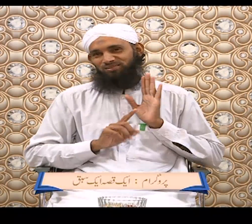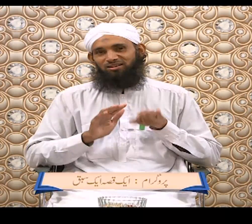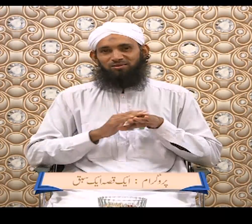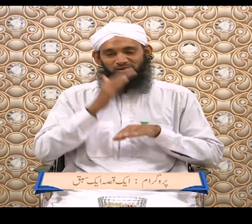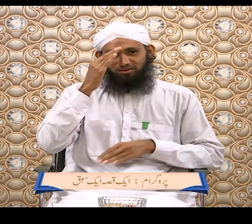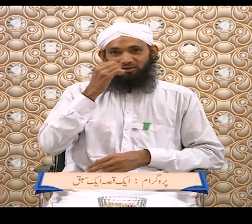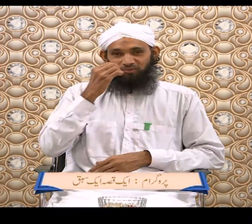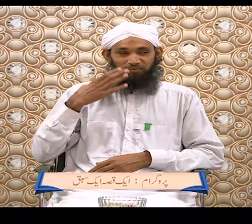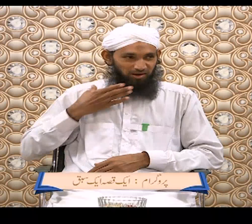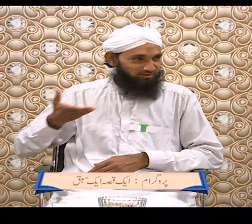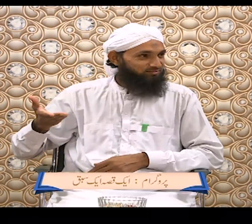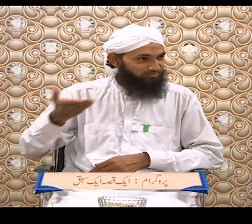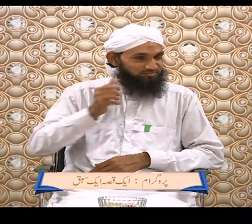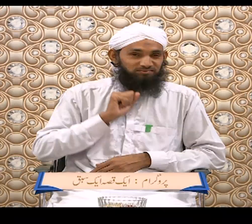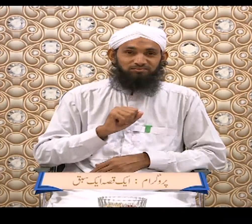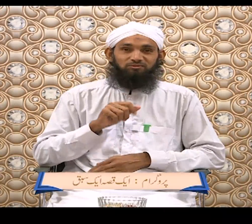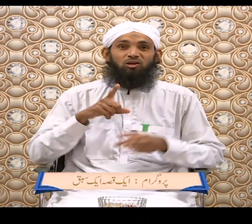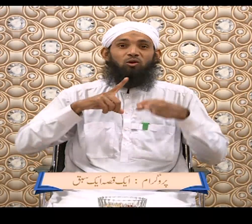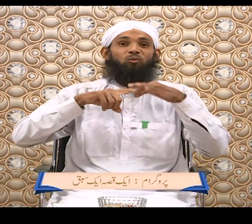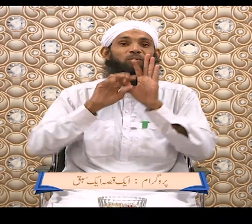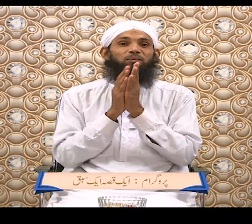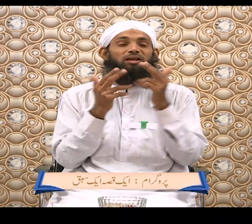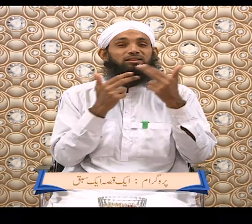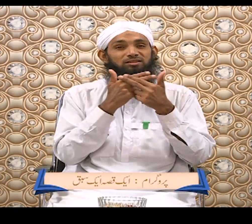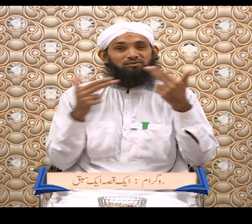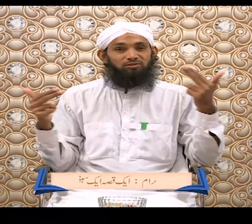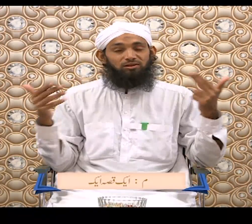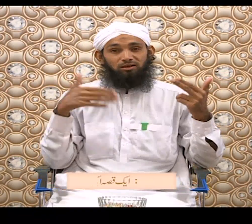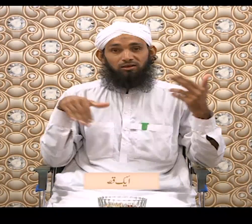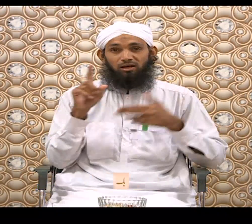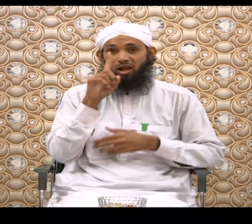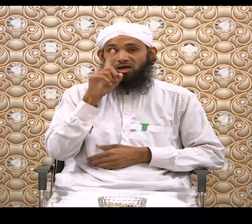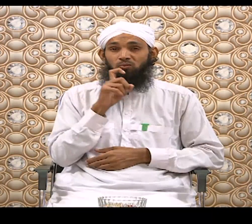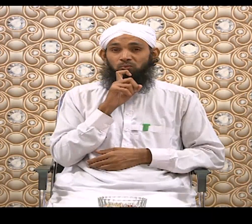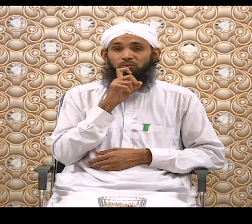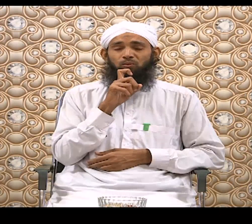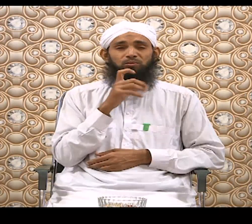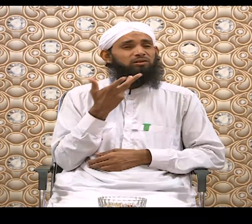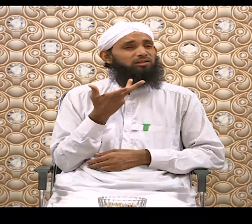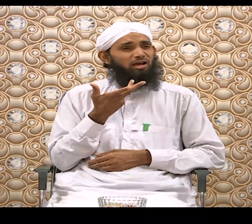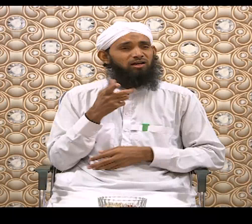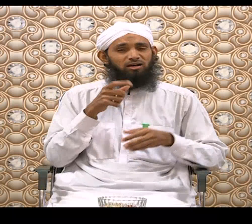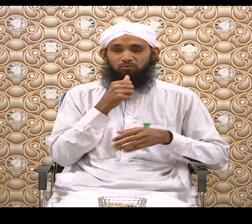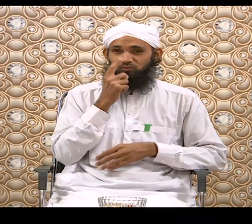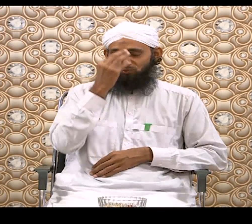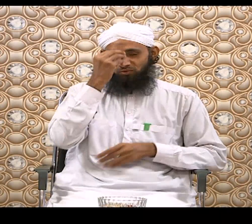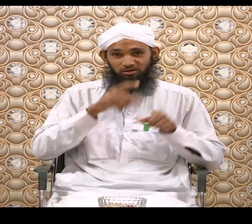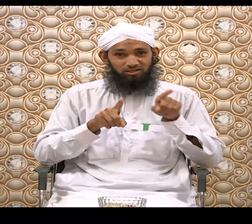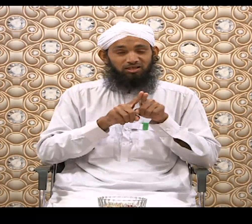بھائیو آیتِ کریمہ اور اس کی تفسیر سے معلوم ہوا کہ اللہ پاک نے والدین کے ساتھ حسنِ سلوک کا حکم دیا ہے اور